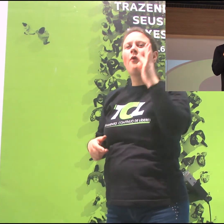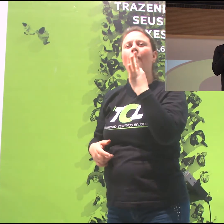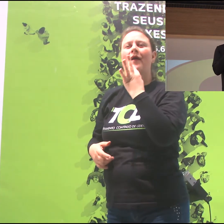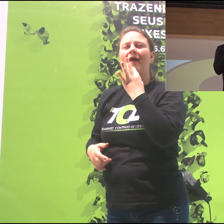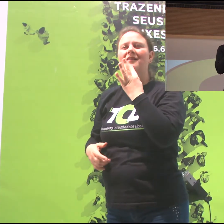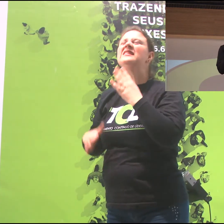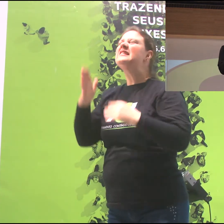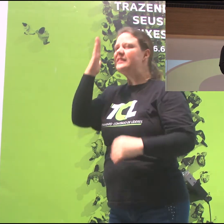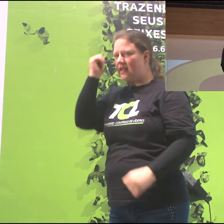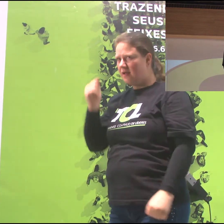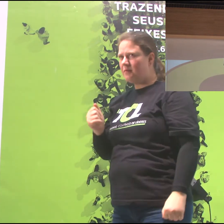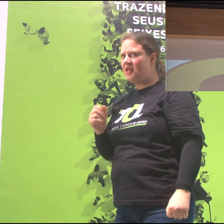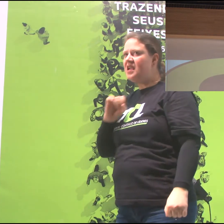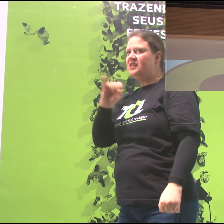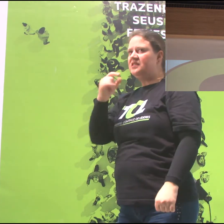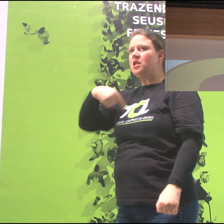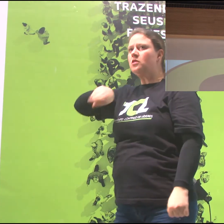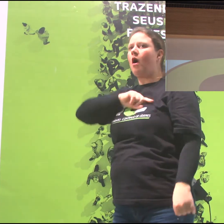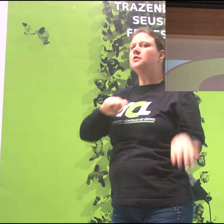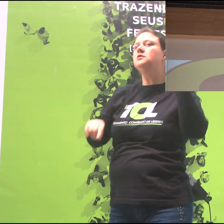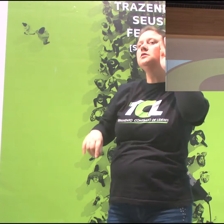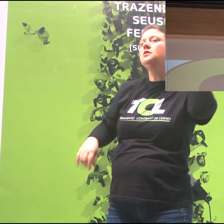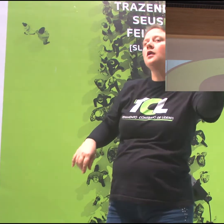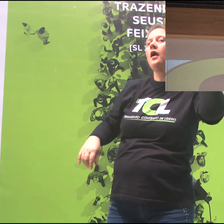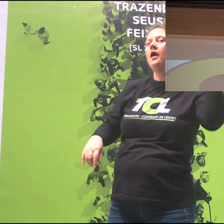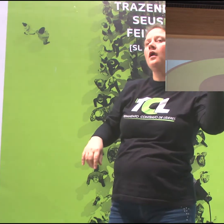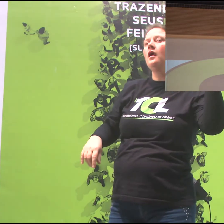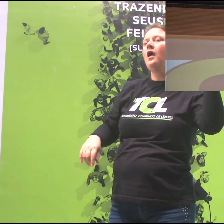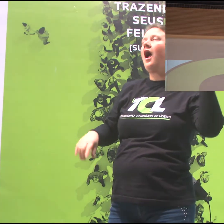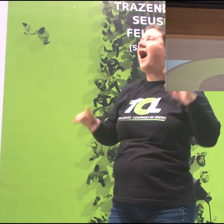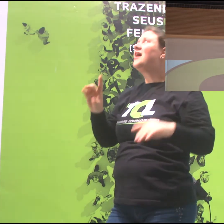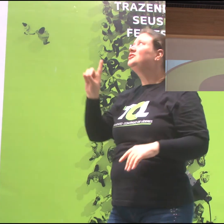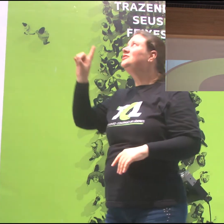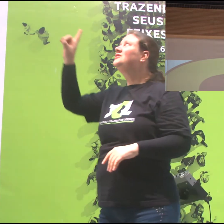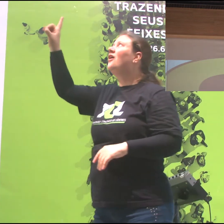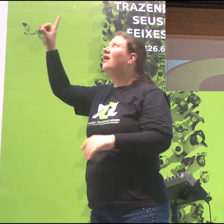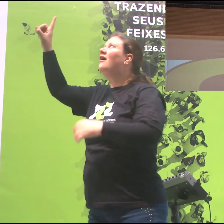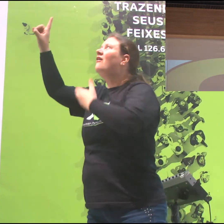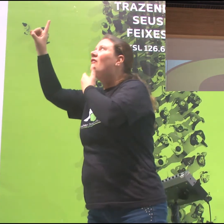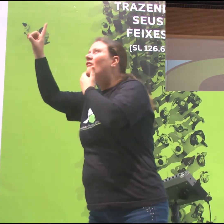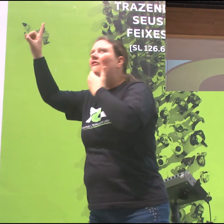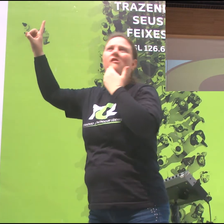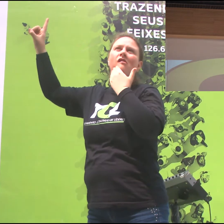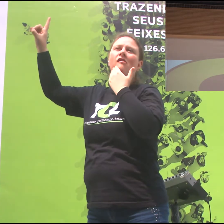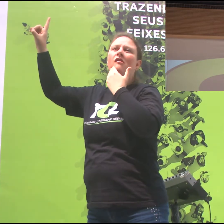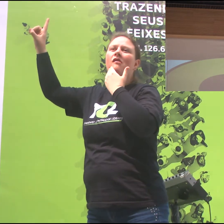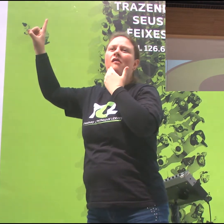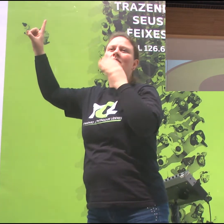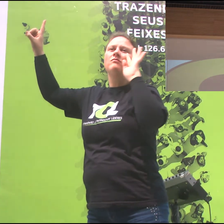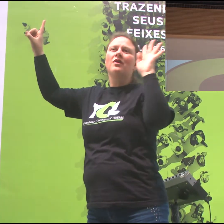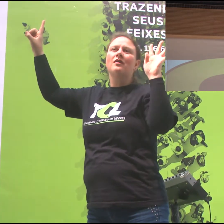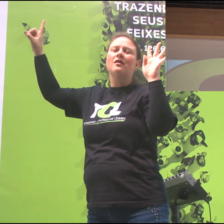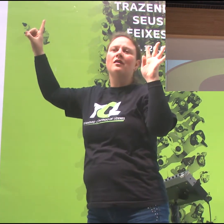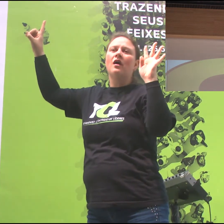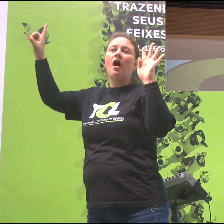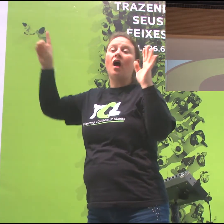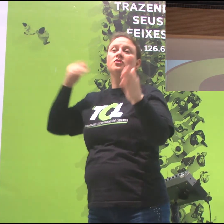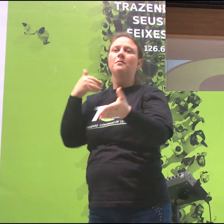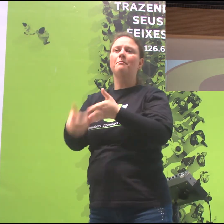uma adoração pura, ou seja, sem diluições, sem distrações, isso é uma arma poderosa na mão do crente.